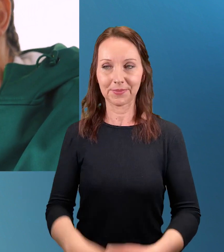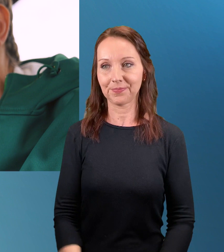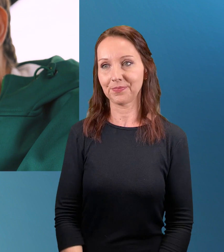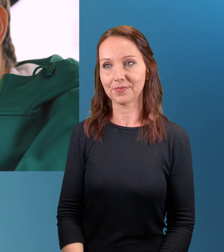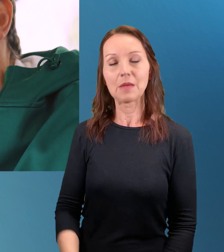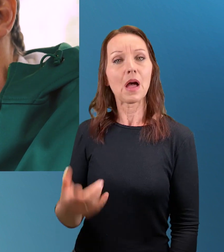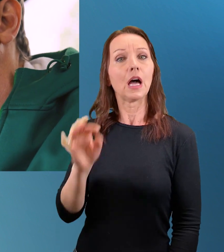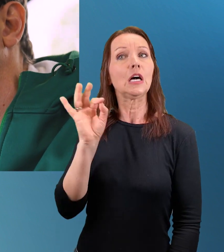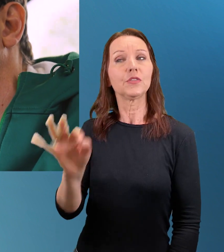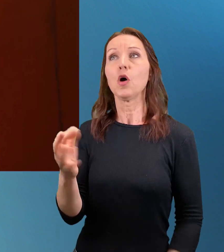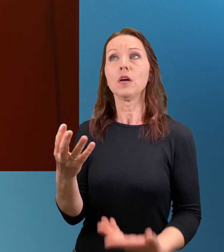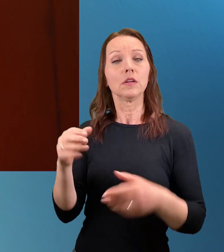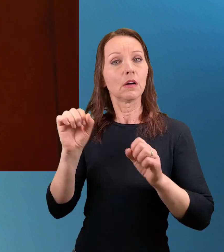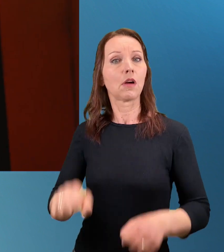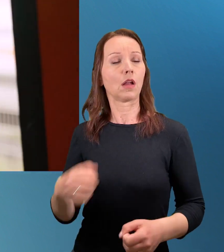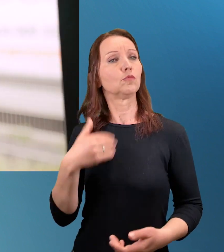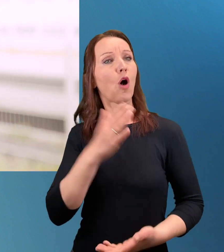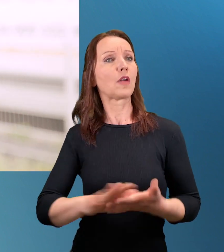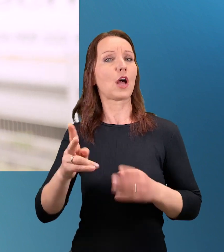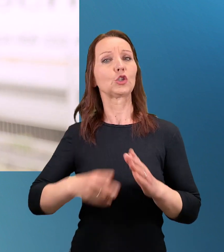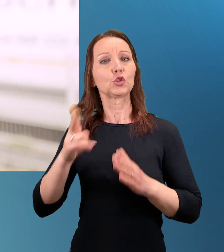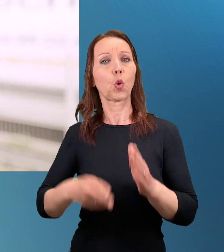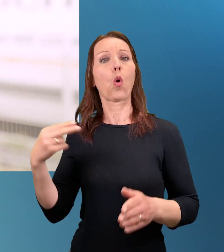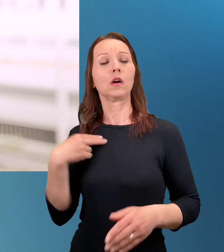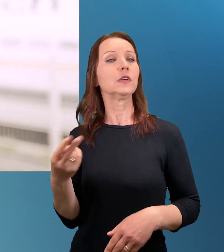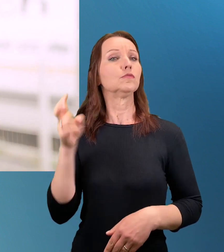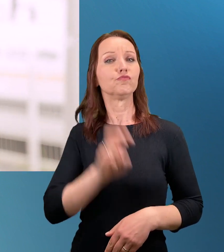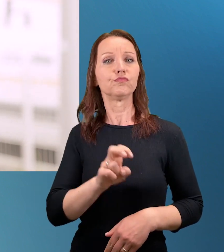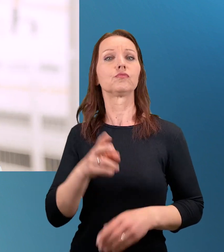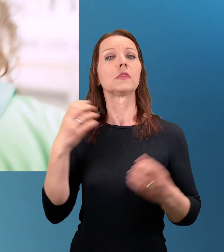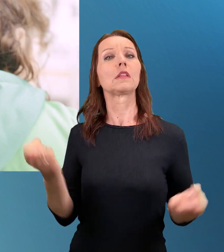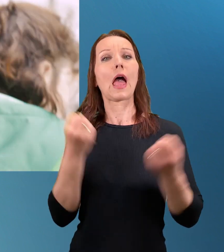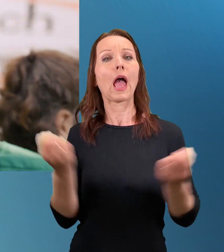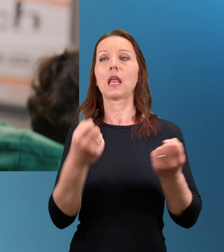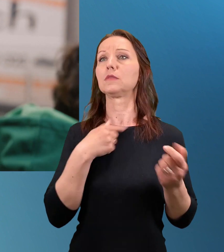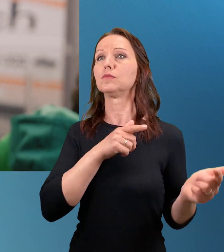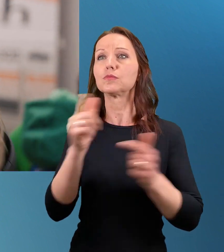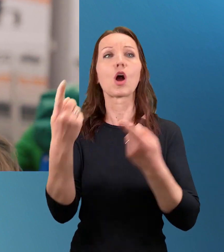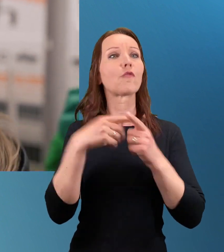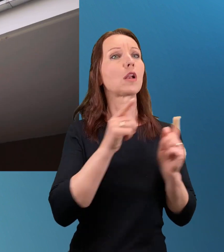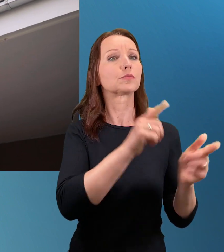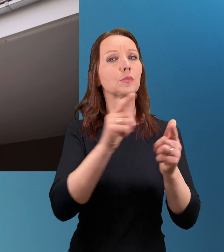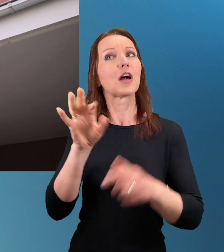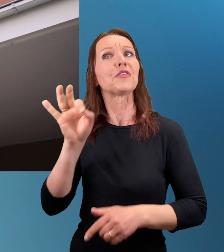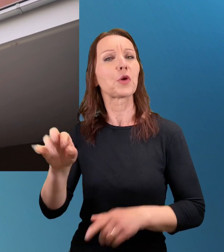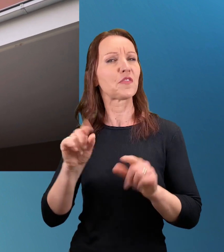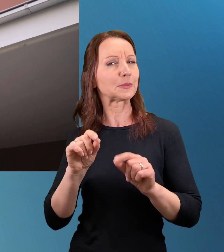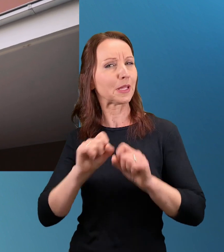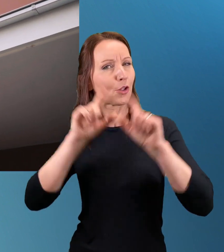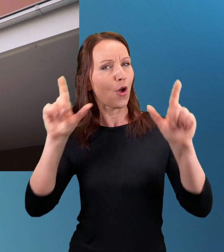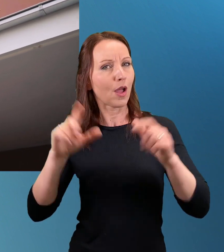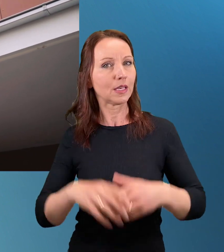dass ihr die Möglichkeit habt, einfach zu sagen, hey, ich steige hier in den Zug, fahre zum Training, fahre woanders hin, wo ich Lust drauf habe? Ja,